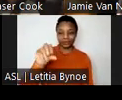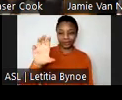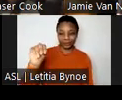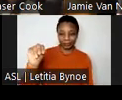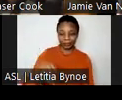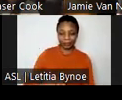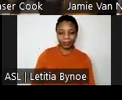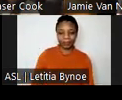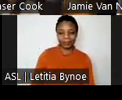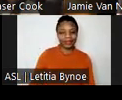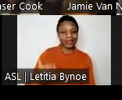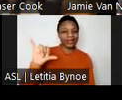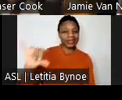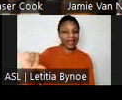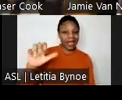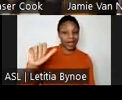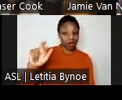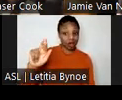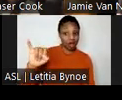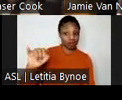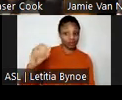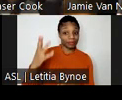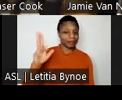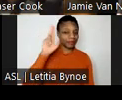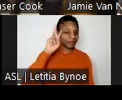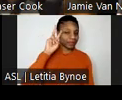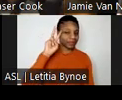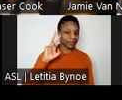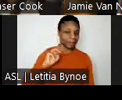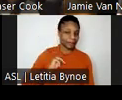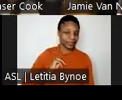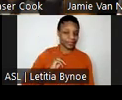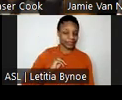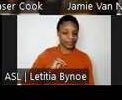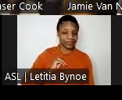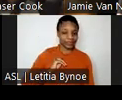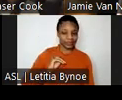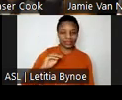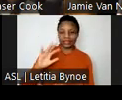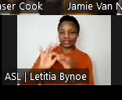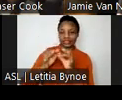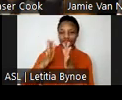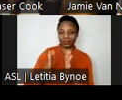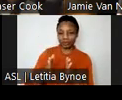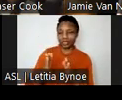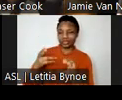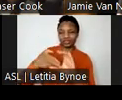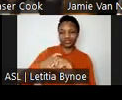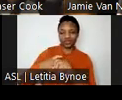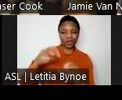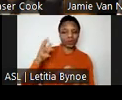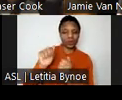Pero eso Tal vez es la interpreta